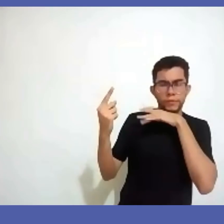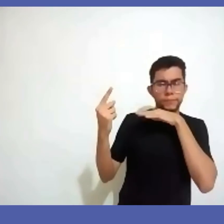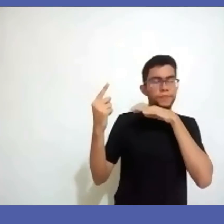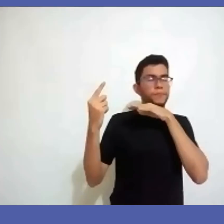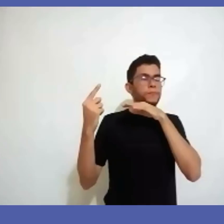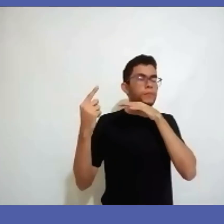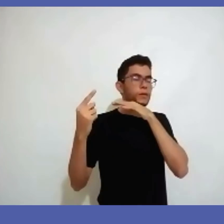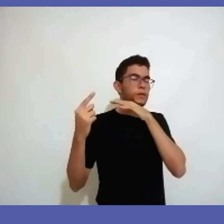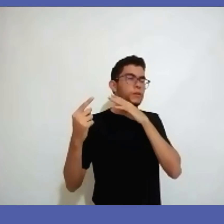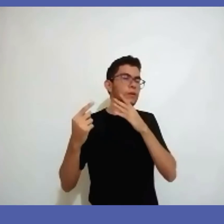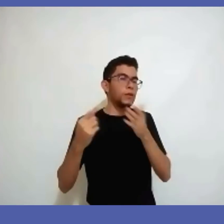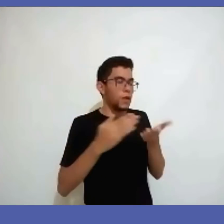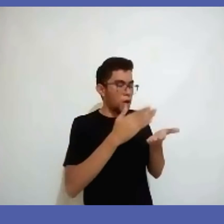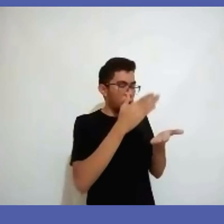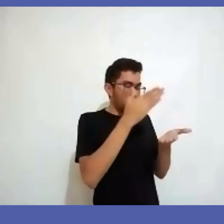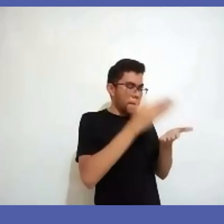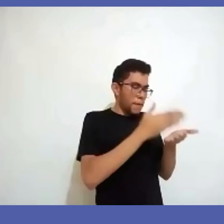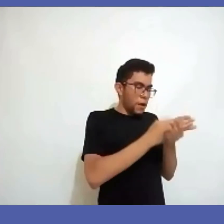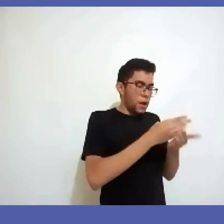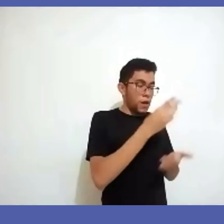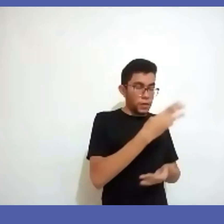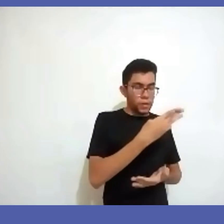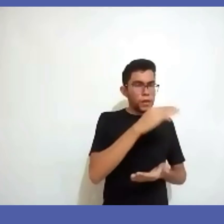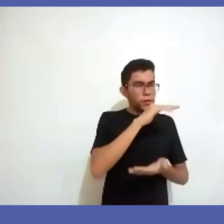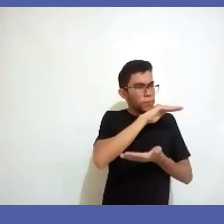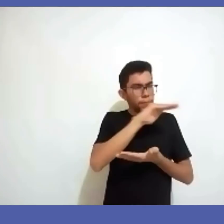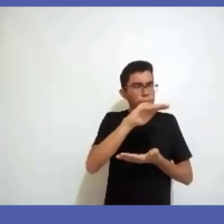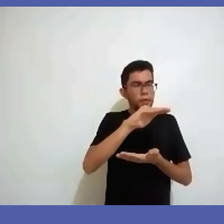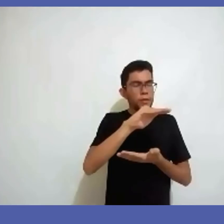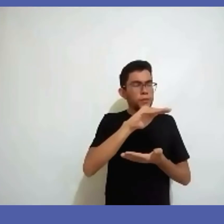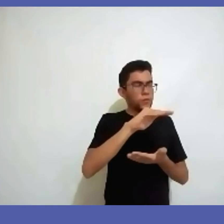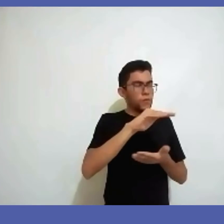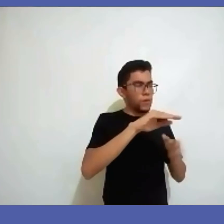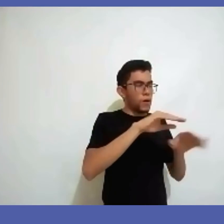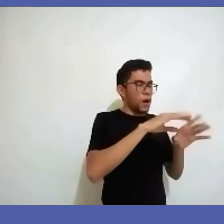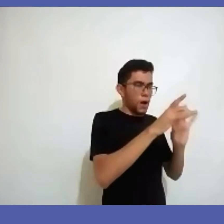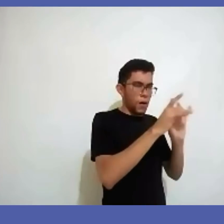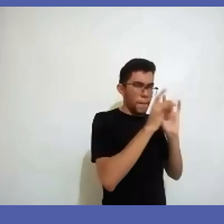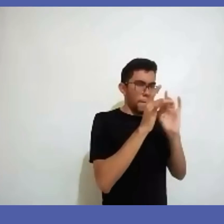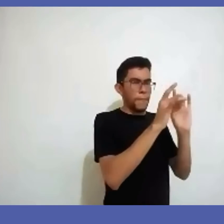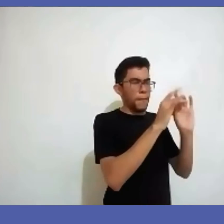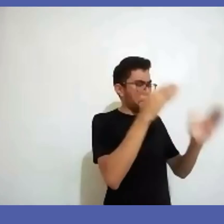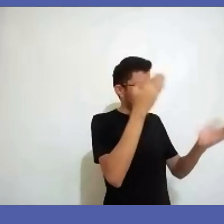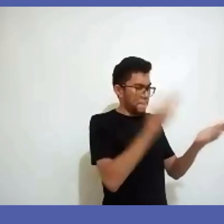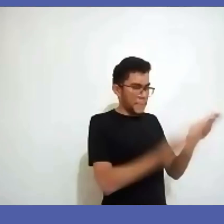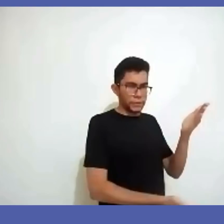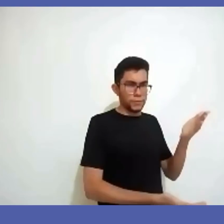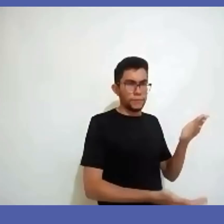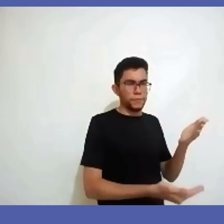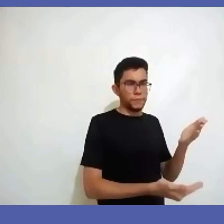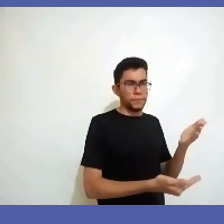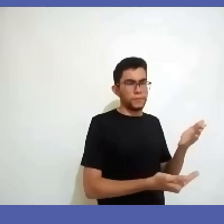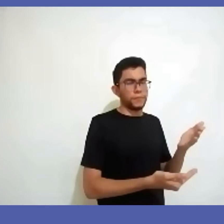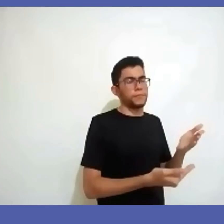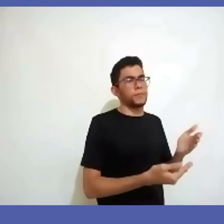da aliança, 3 anos e meio, esse homem quebra a aliança. E ao quebrar a aliança,